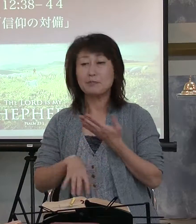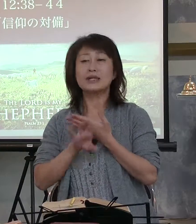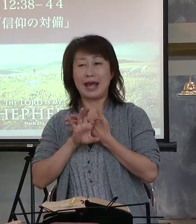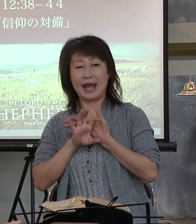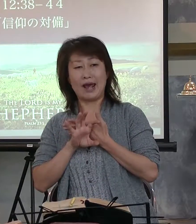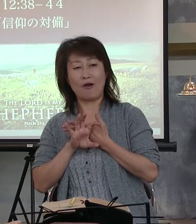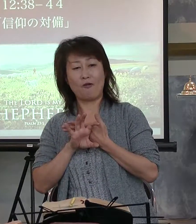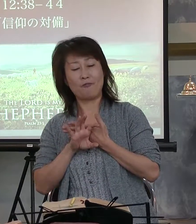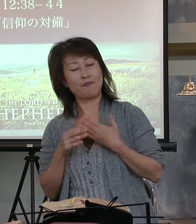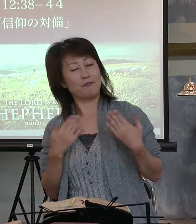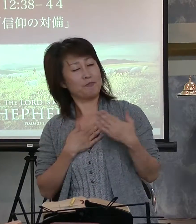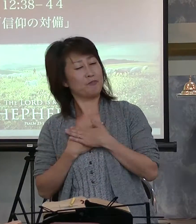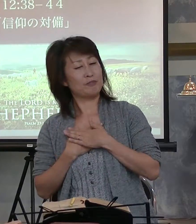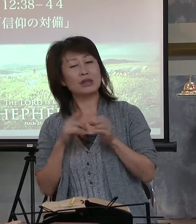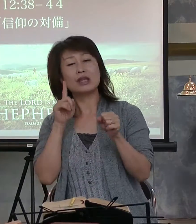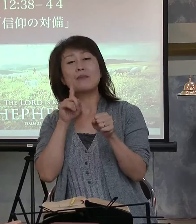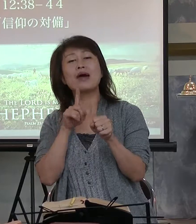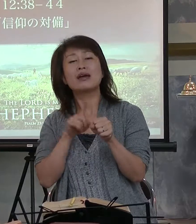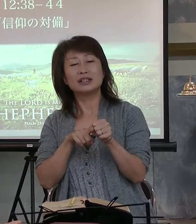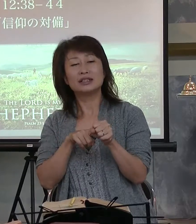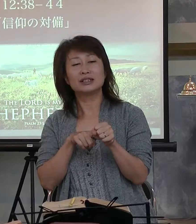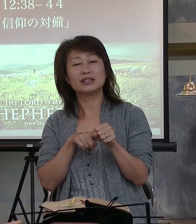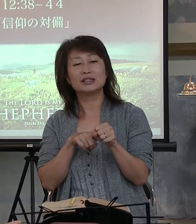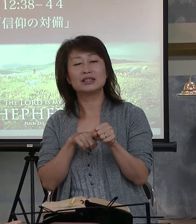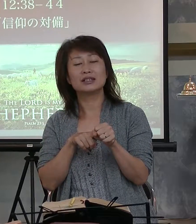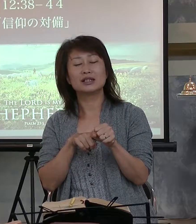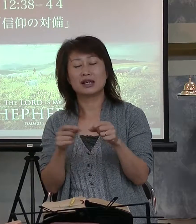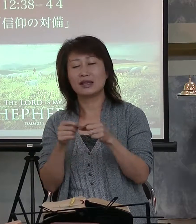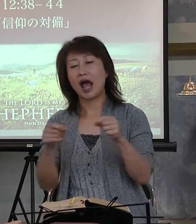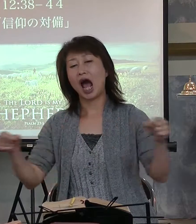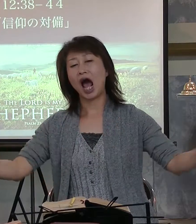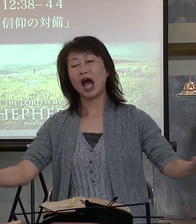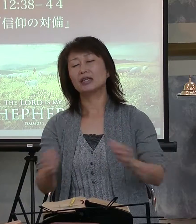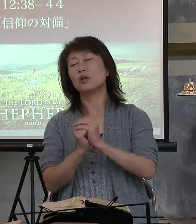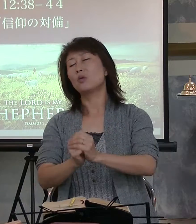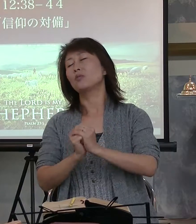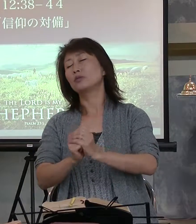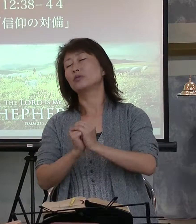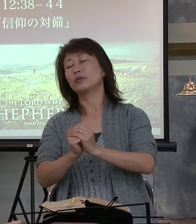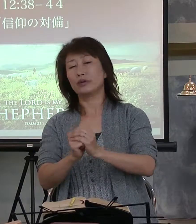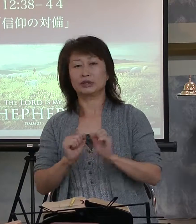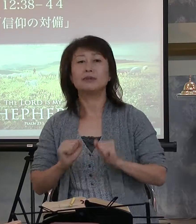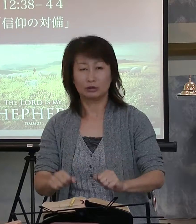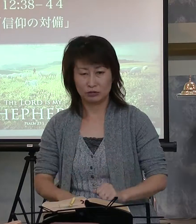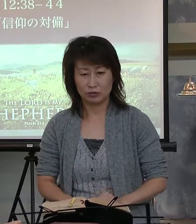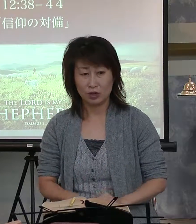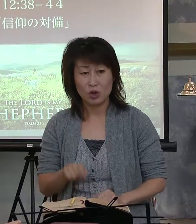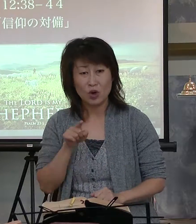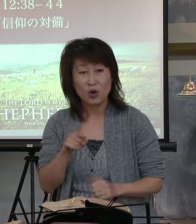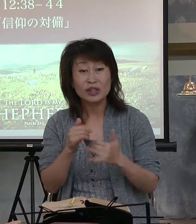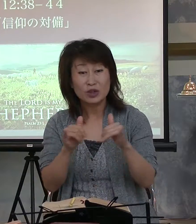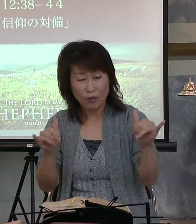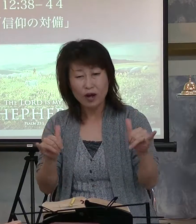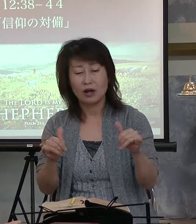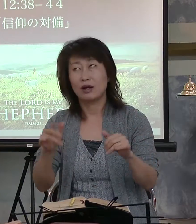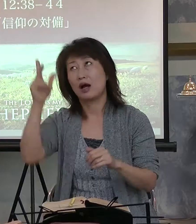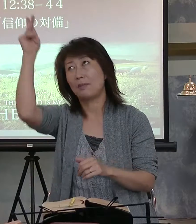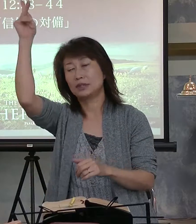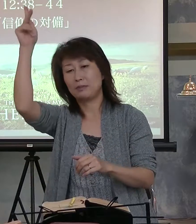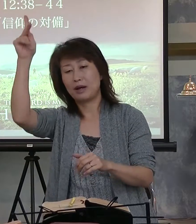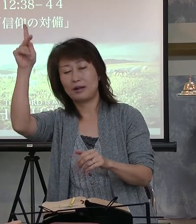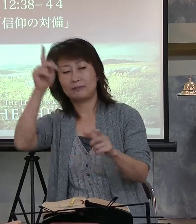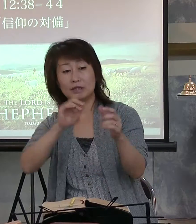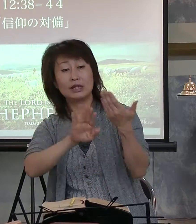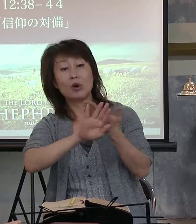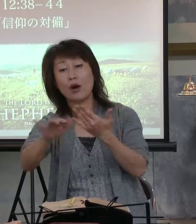飾るために長い祈りをします。こういう人たちは人に愛厳しい罰